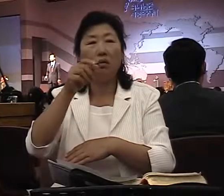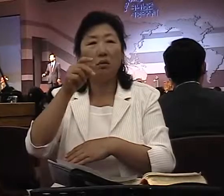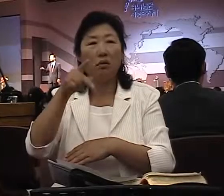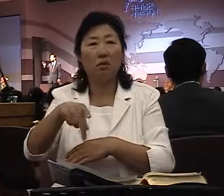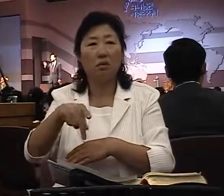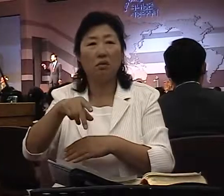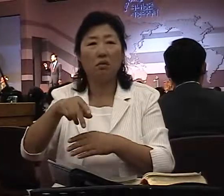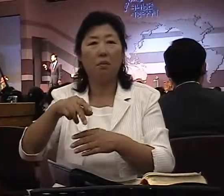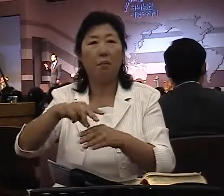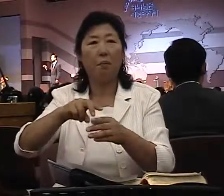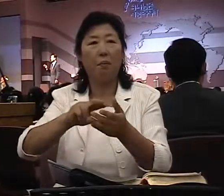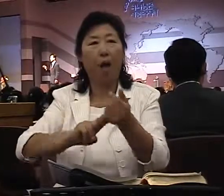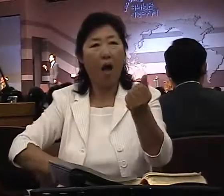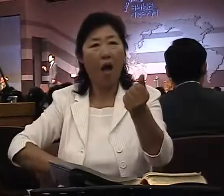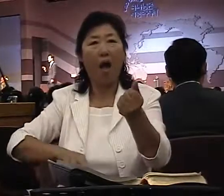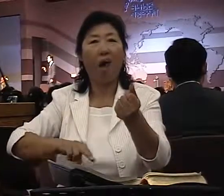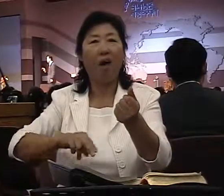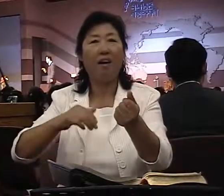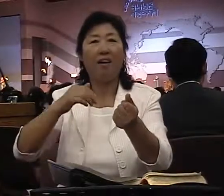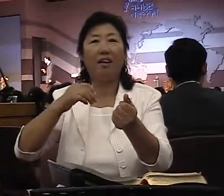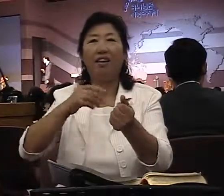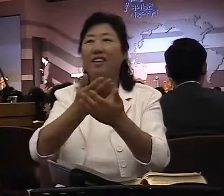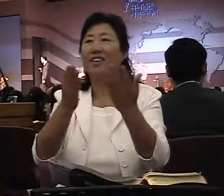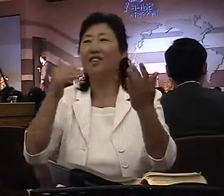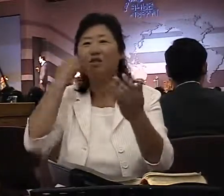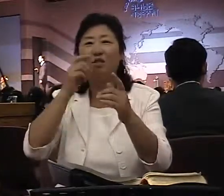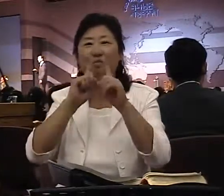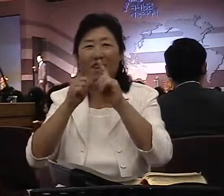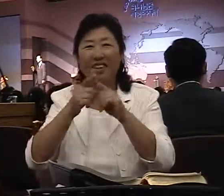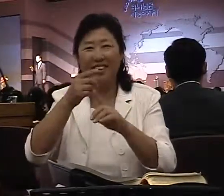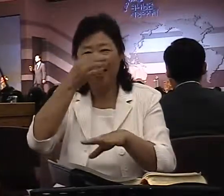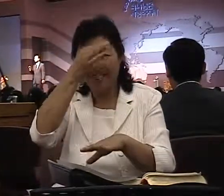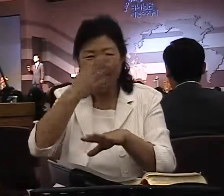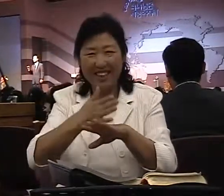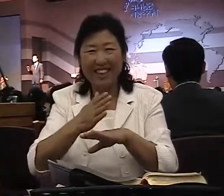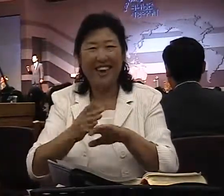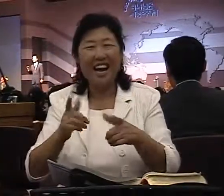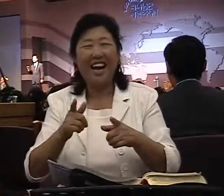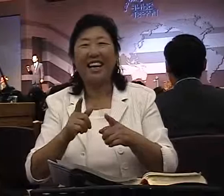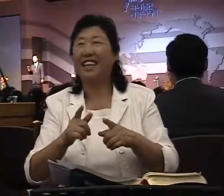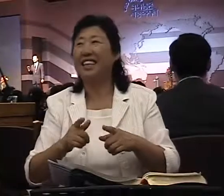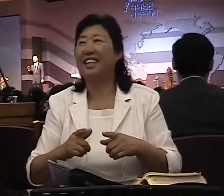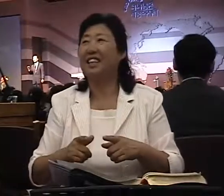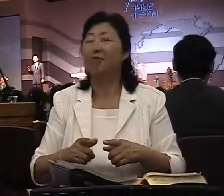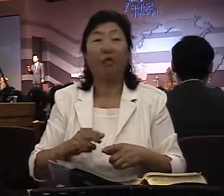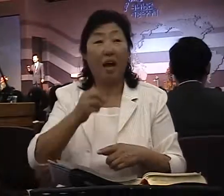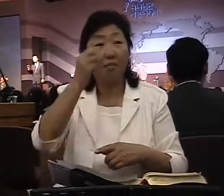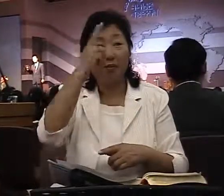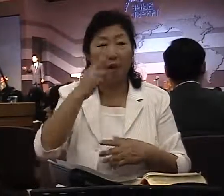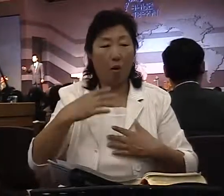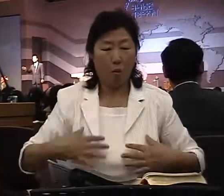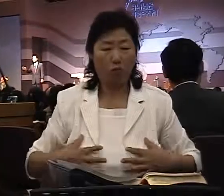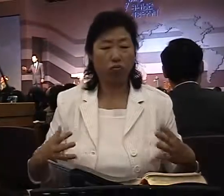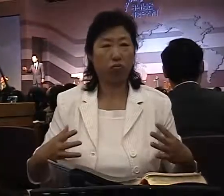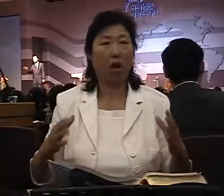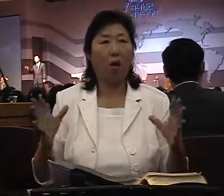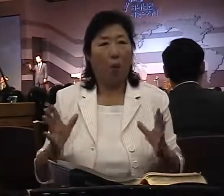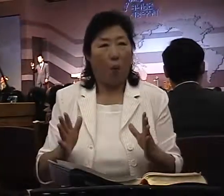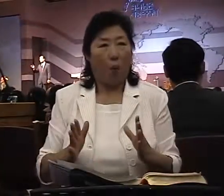여러분 누군지 제가 말하면 좀 미안할 것 같아요. 안 하겠는데 아무리 바쁘고 이 교육자들 굉장히 우리